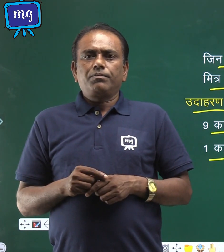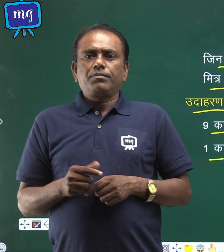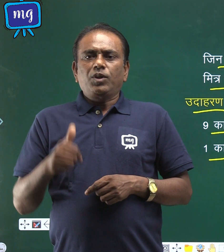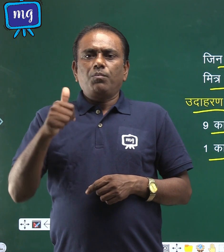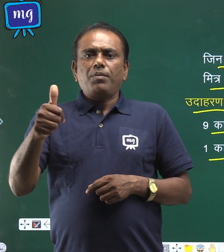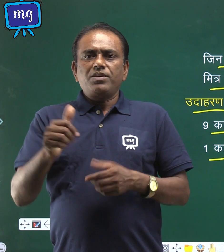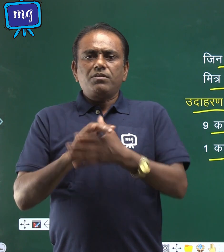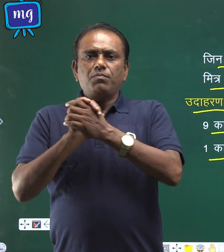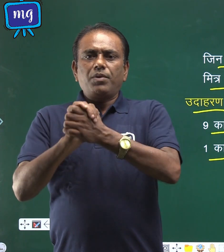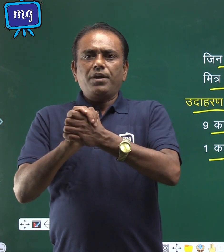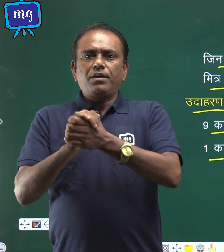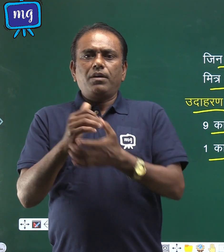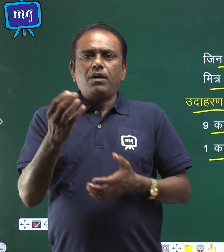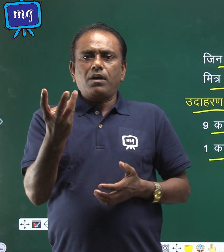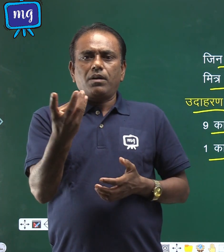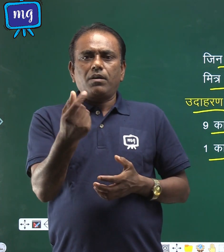परम मित्र अंक